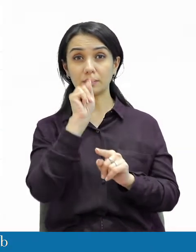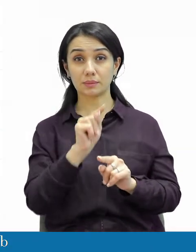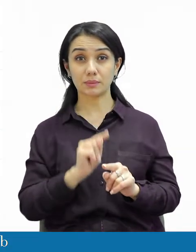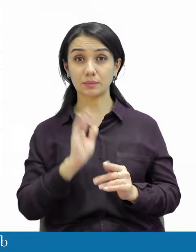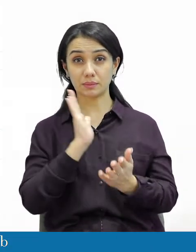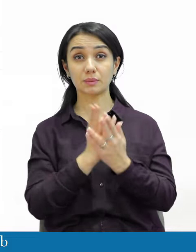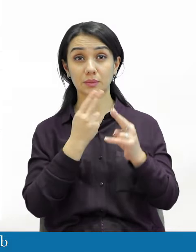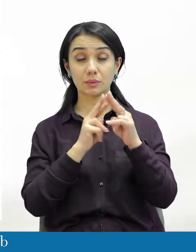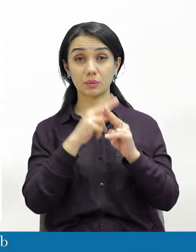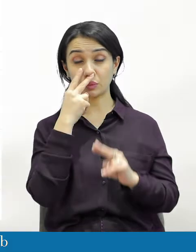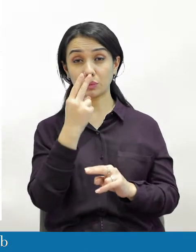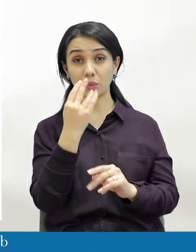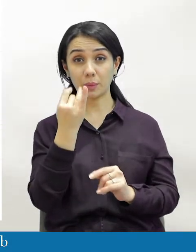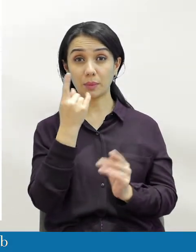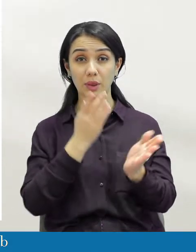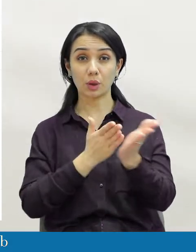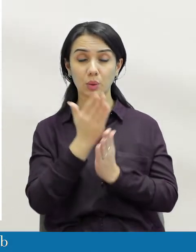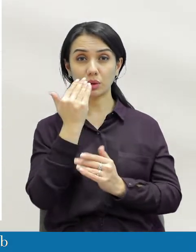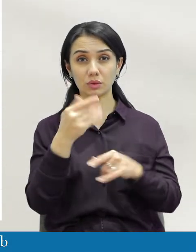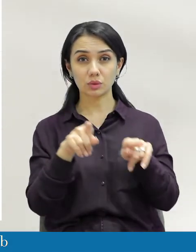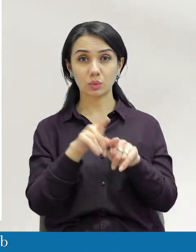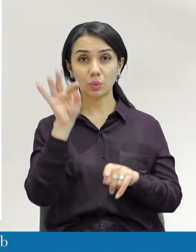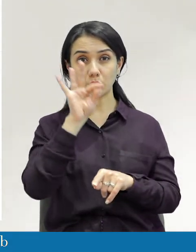bo'lsak, bizda bitta yo'nalish bo'yicha